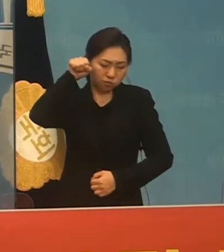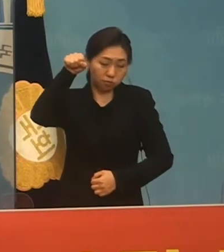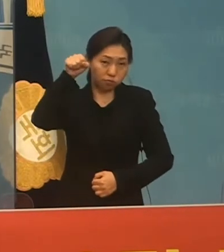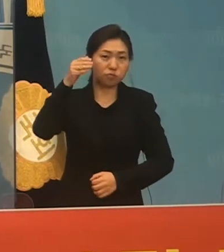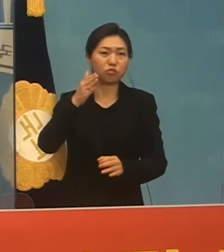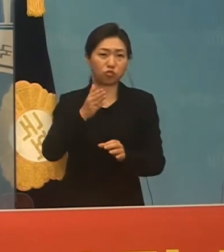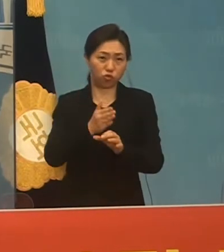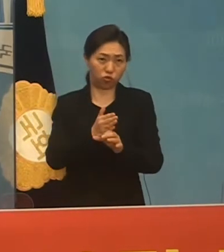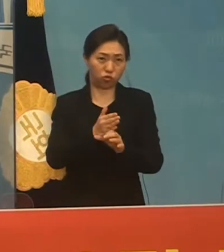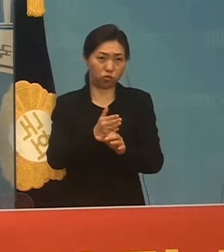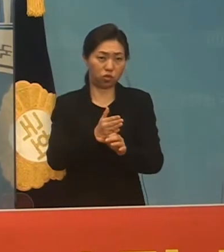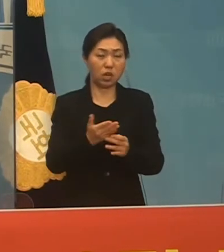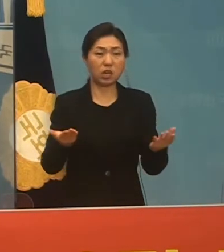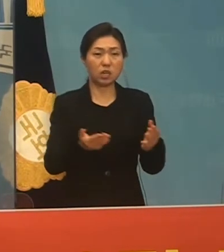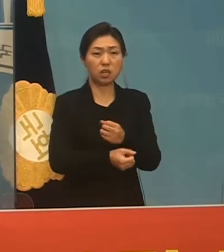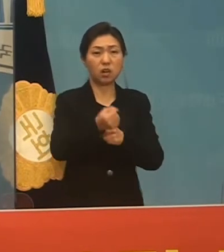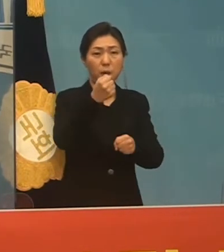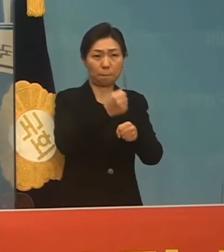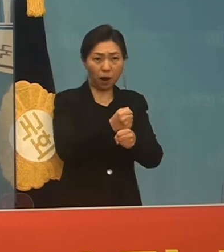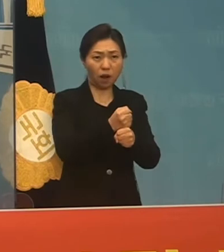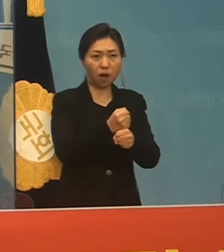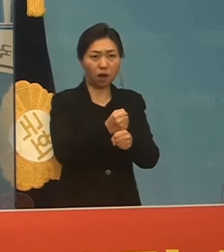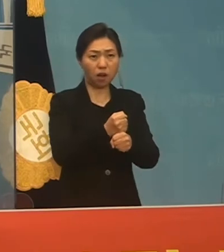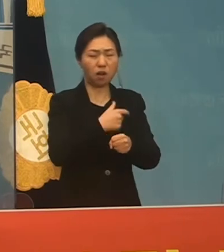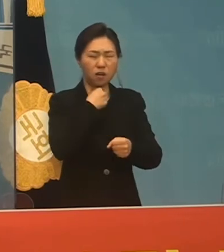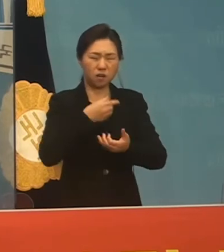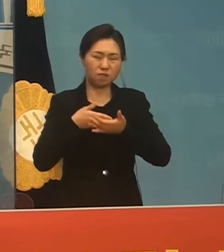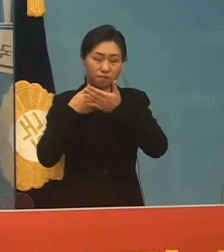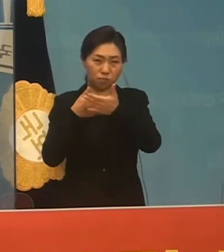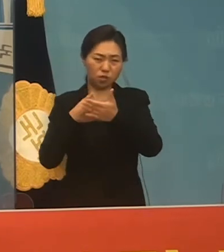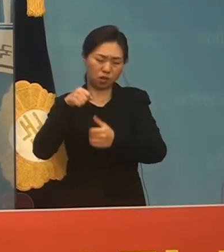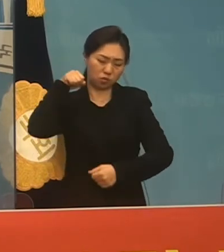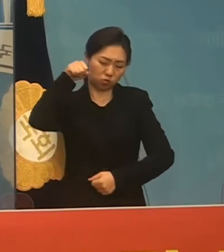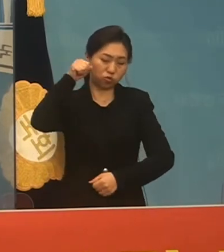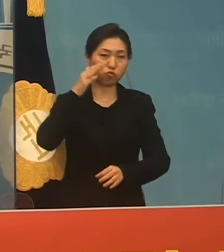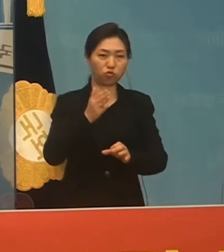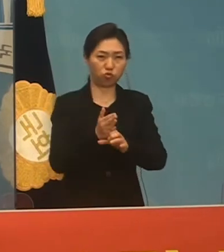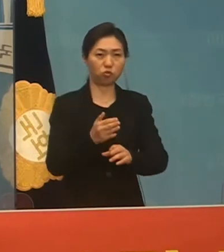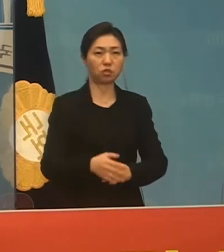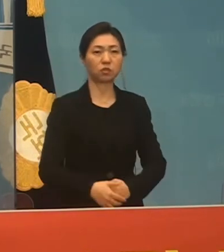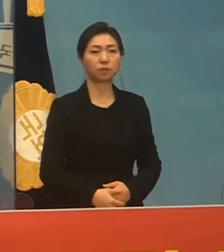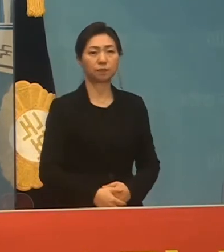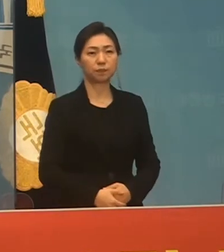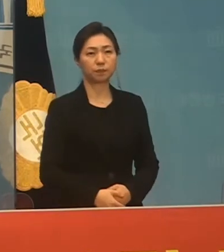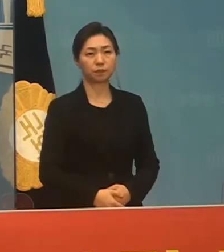싸우고 복직을 요구하고 투쟁 중에 있습니다.